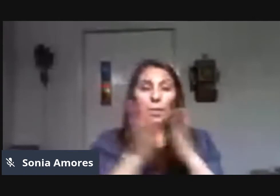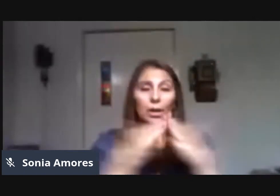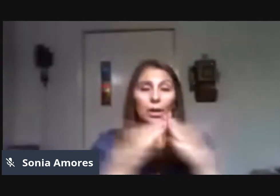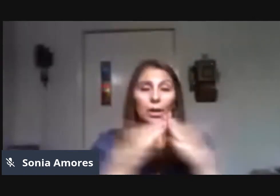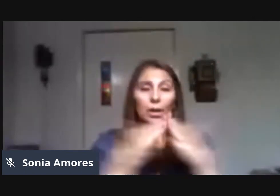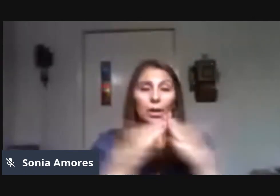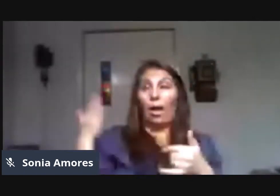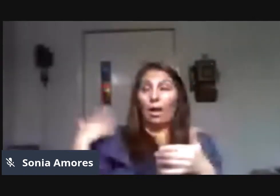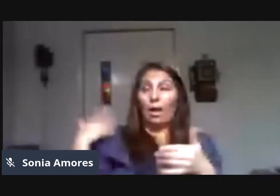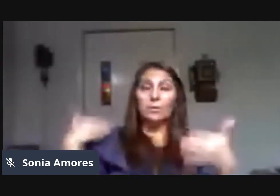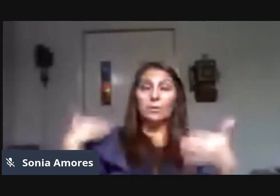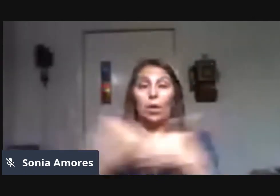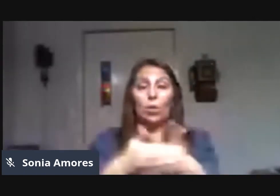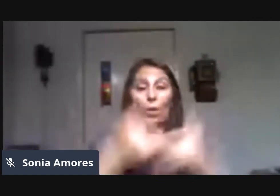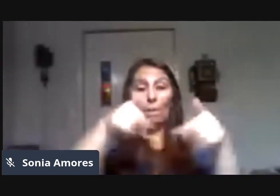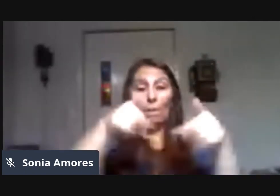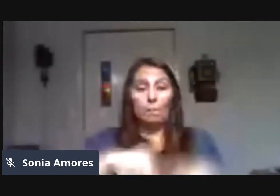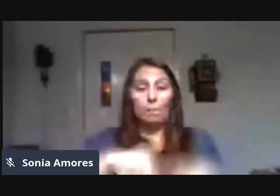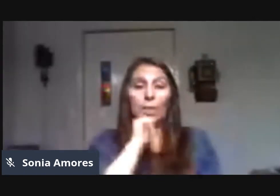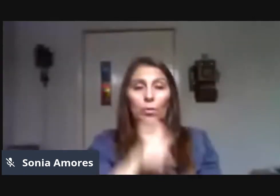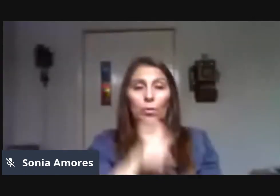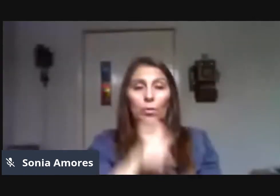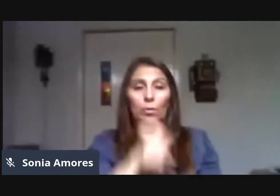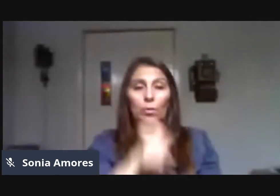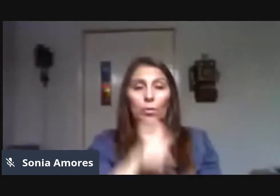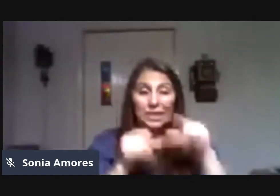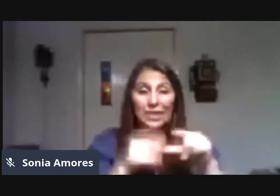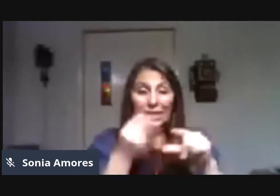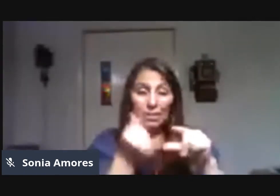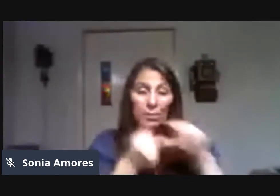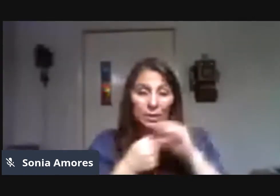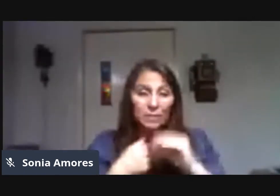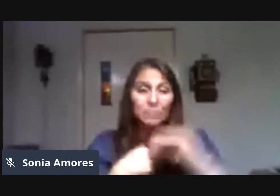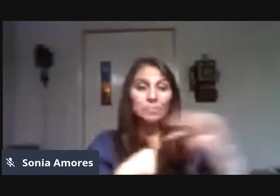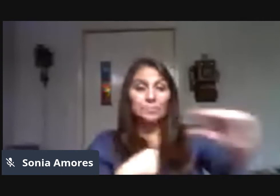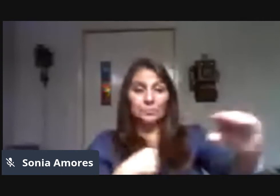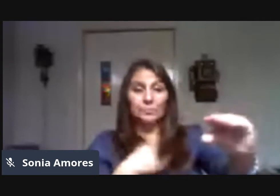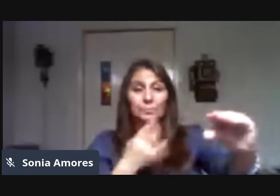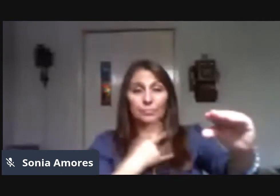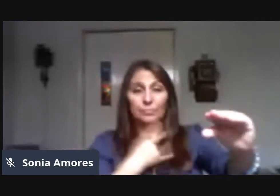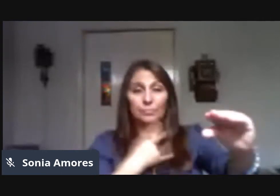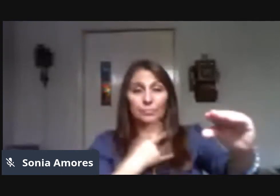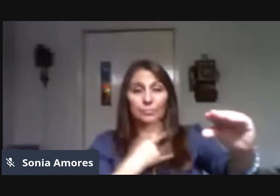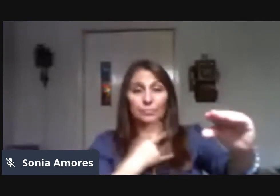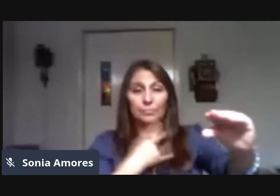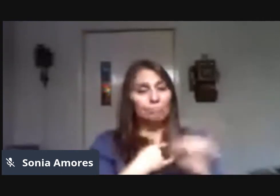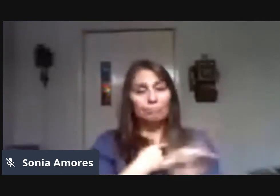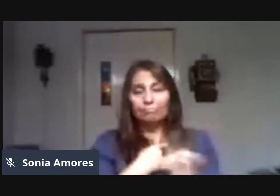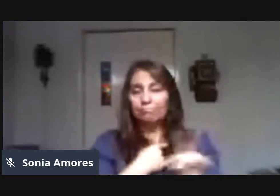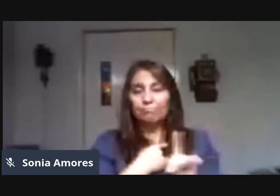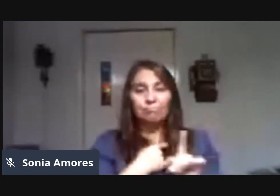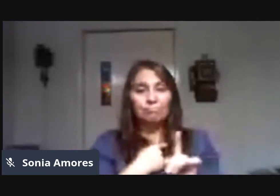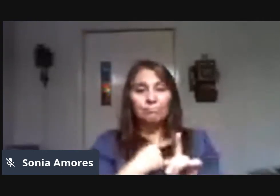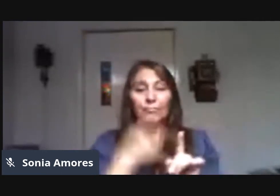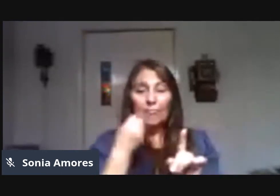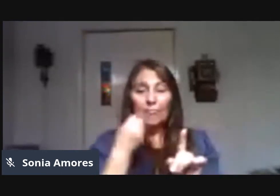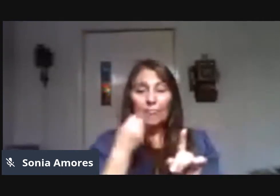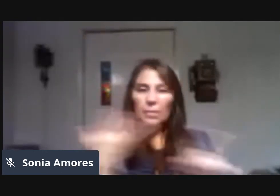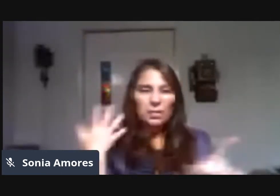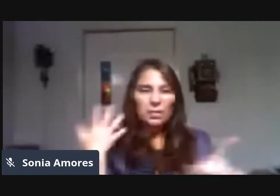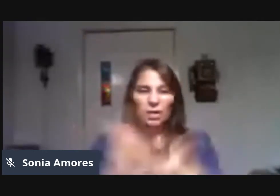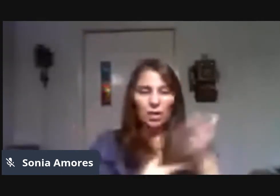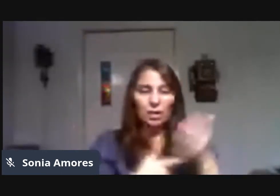por lo menos del presupuesto no va a llegar a las universidades públicas. Eso que va a impactar el funcionamiento y de plano va a impactar